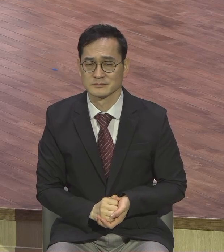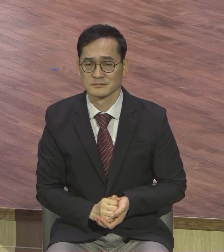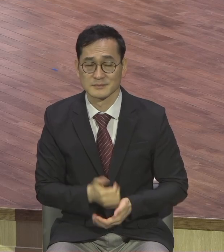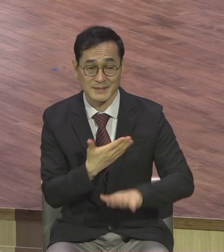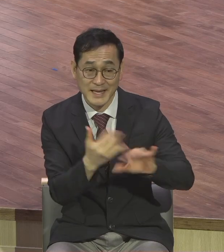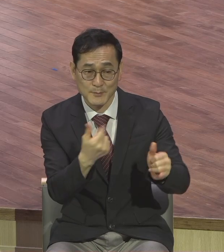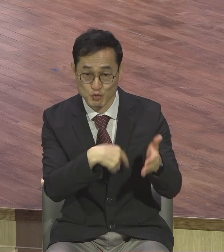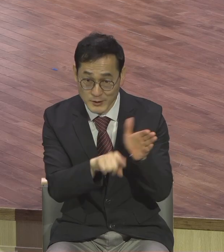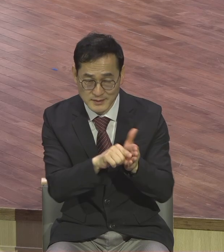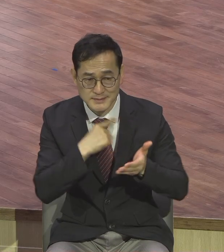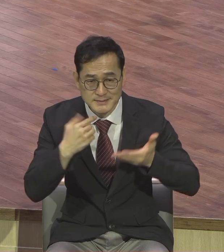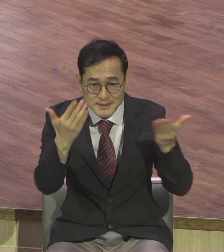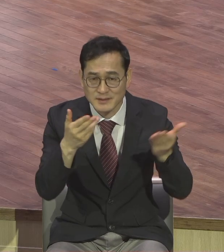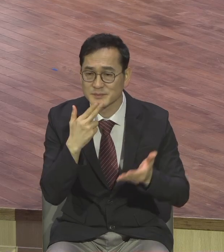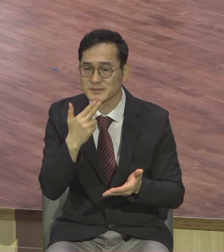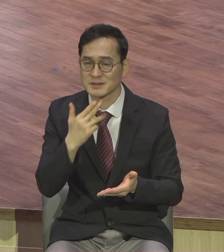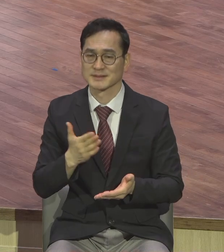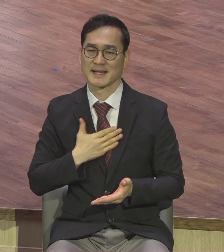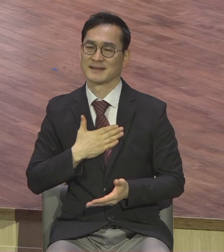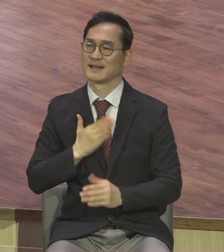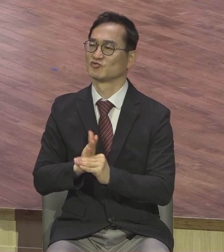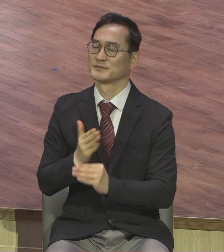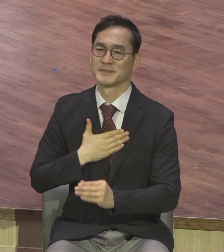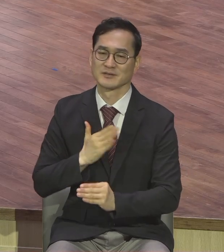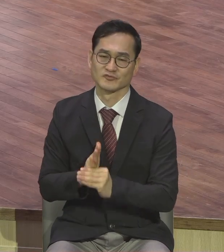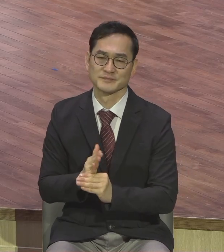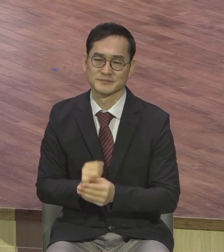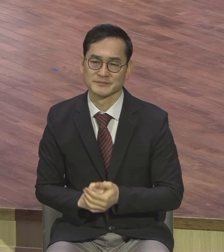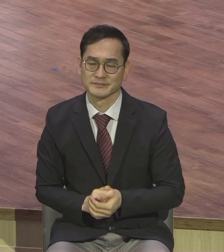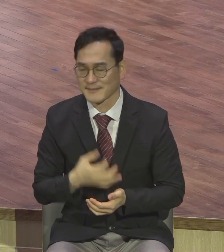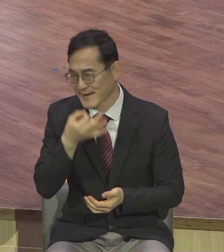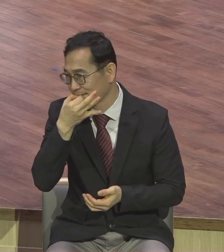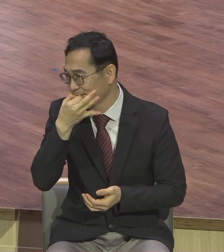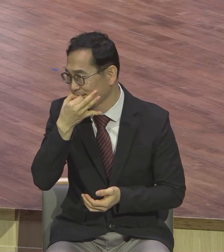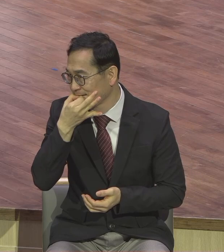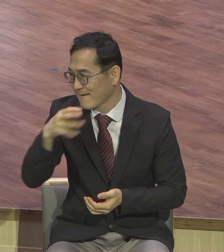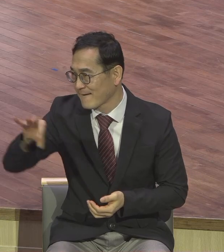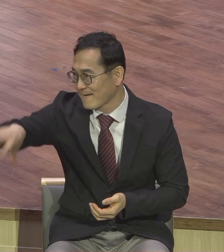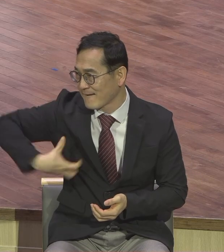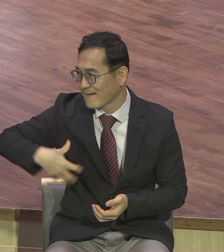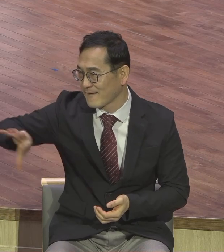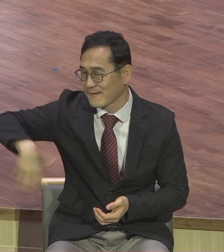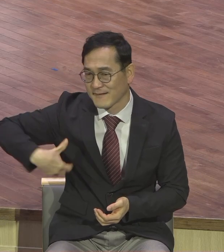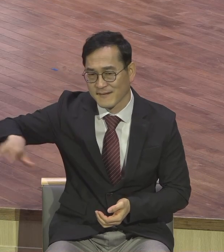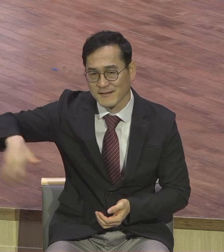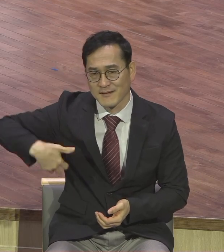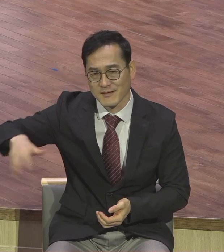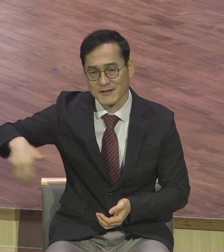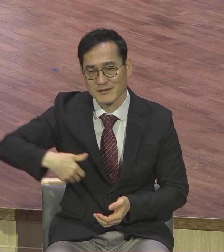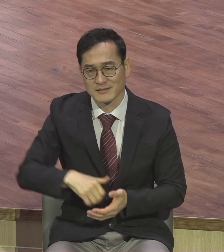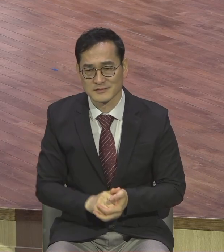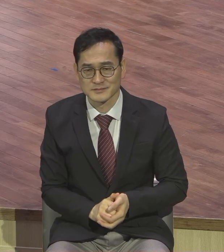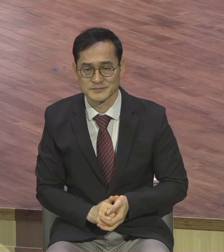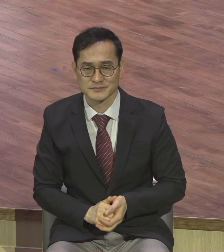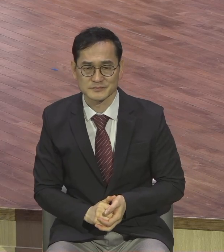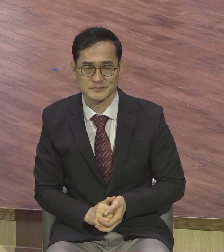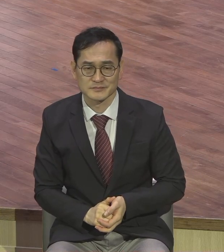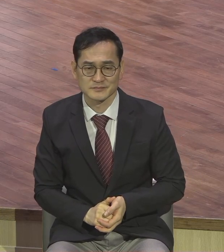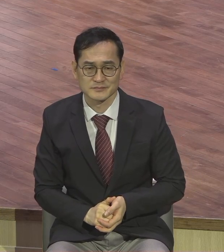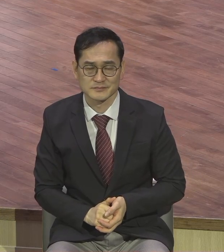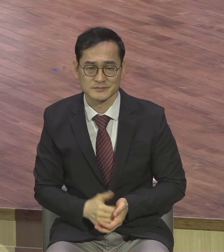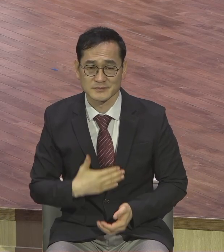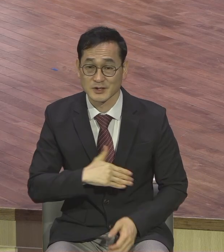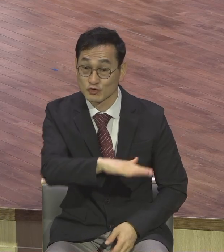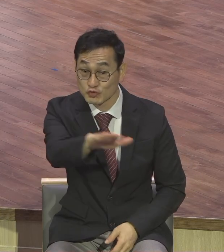국가뿐만 아니라 개인의 삶도 마찬가지입니다. 우리가 살면서 어떤 선택을 하느냐에